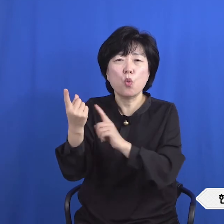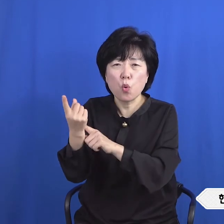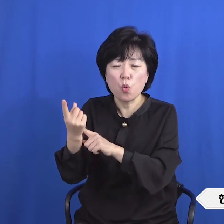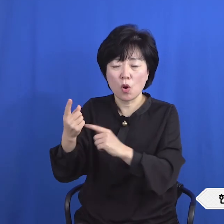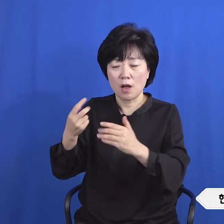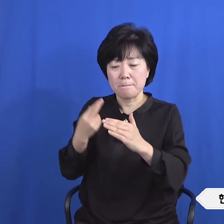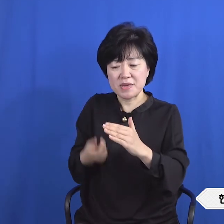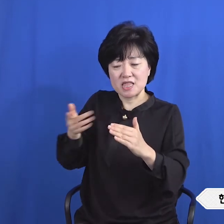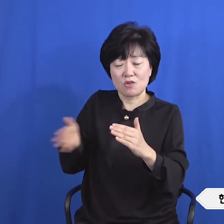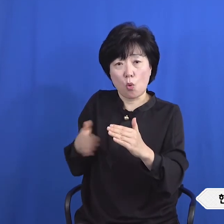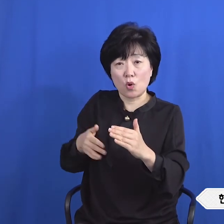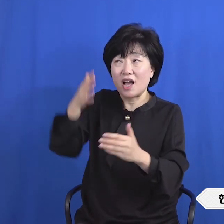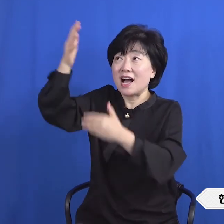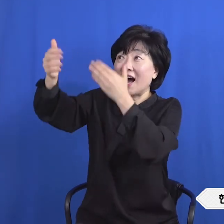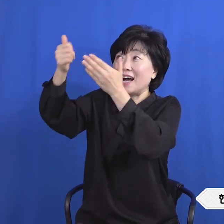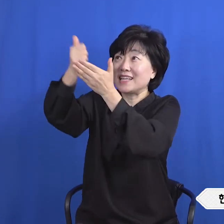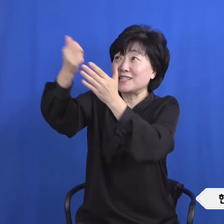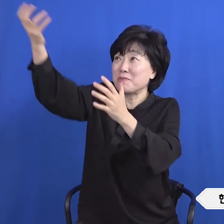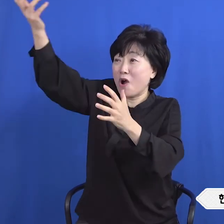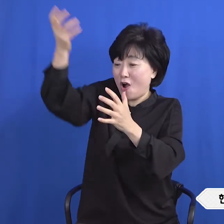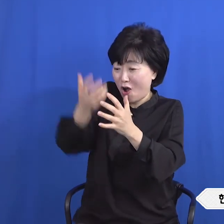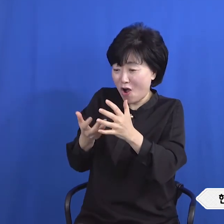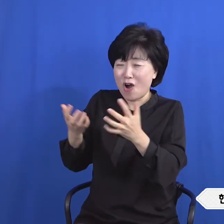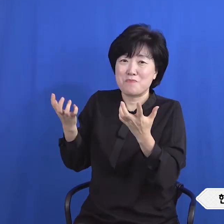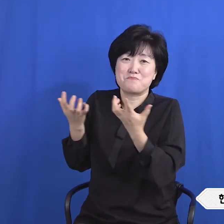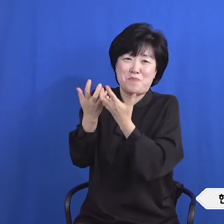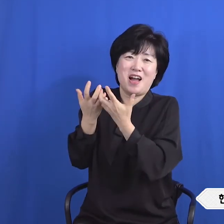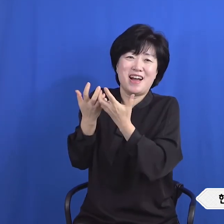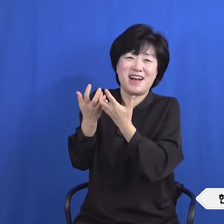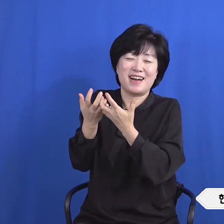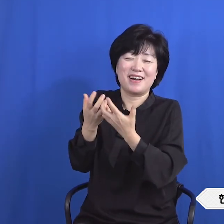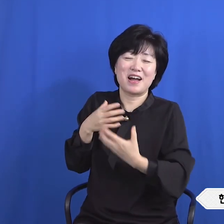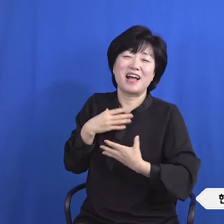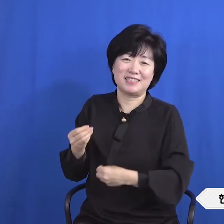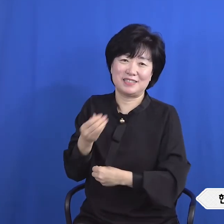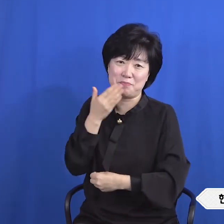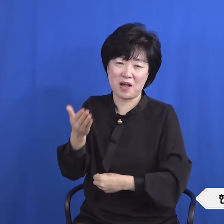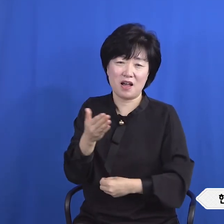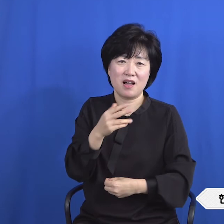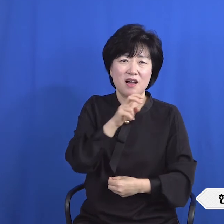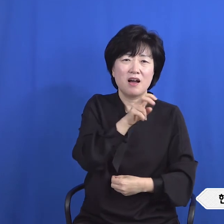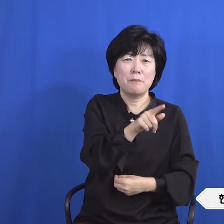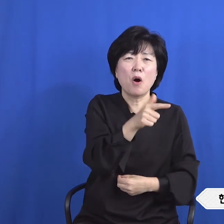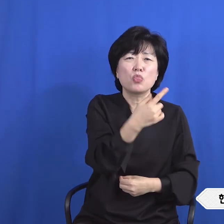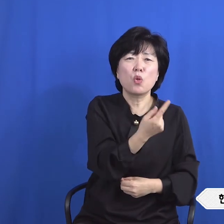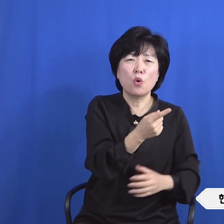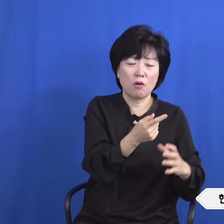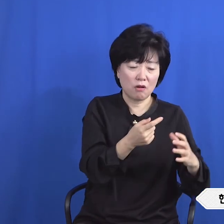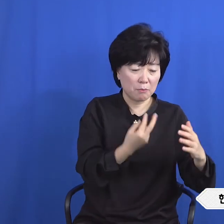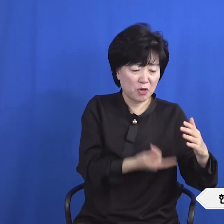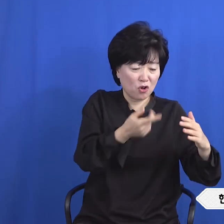채웠기 때문에 그는 이제 참된 안식을 얻게 되었습니다. 먼로는 그게 안 된 거지.